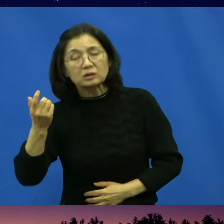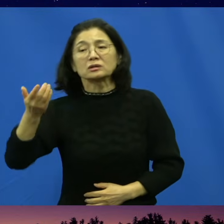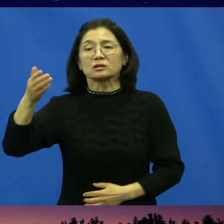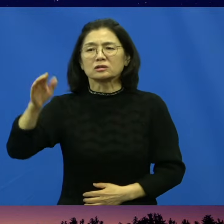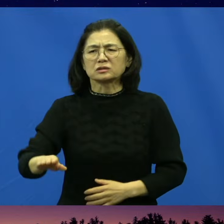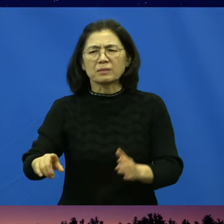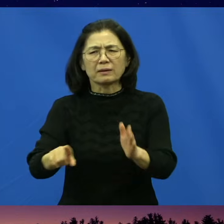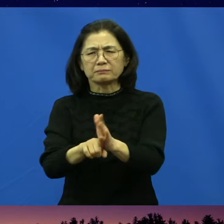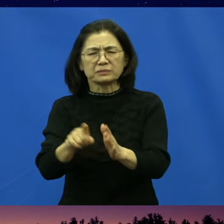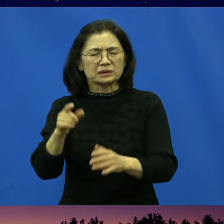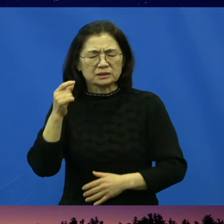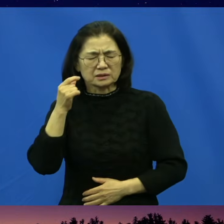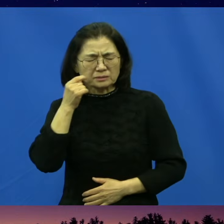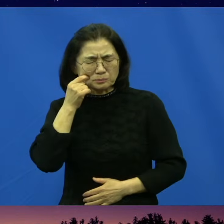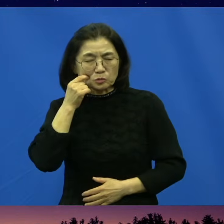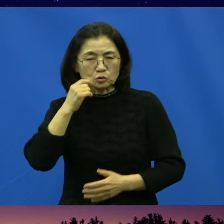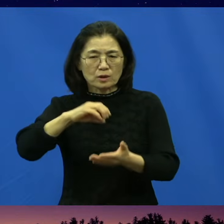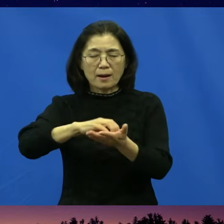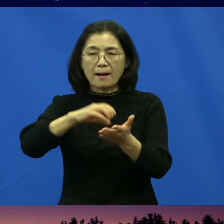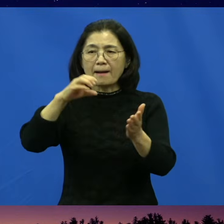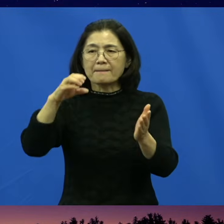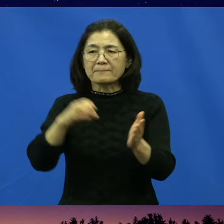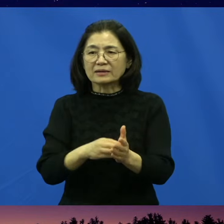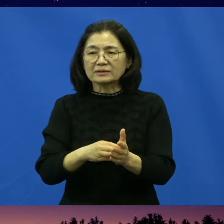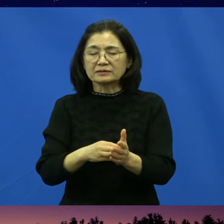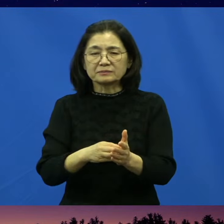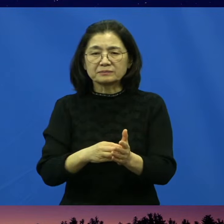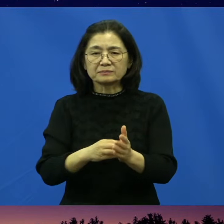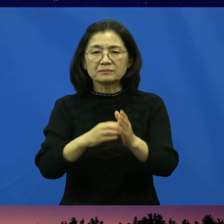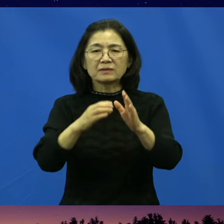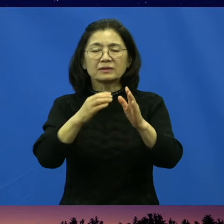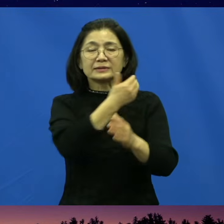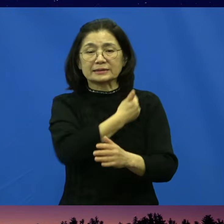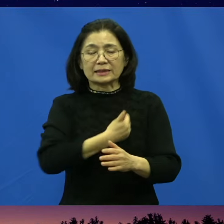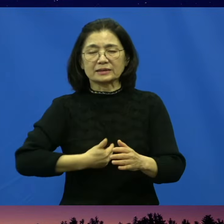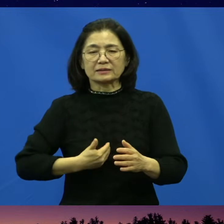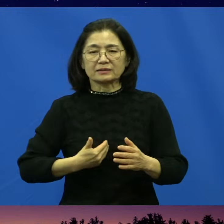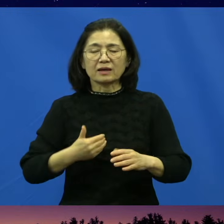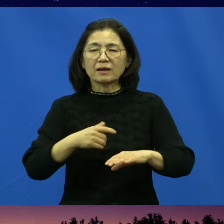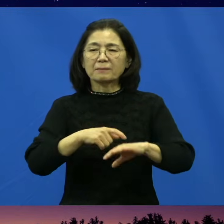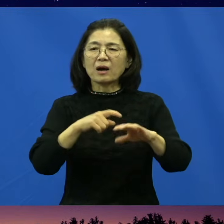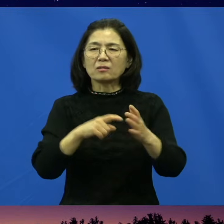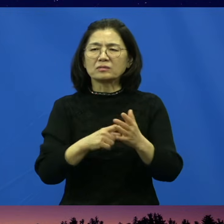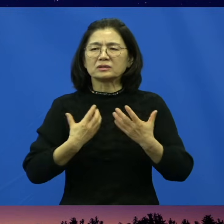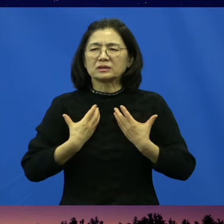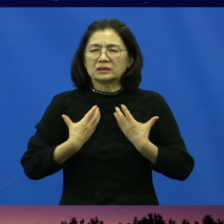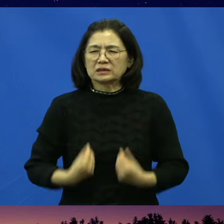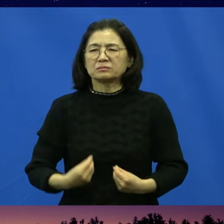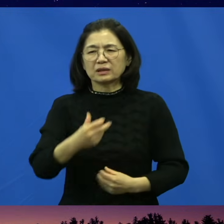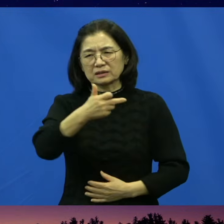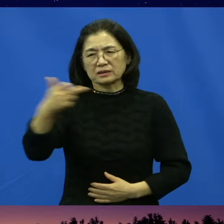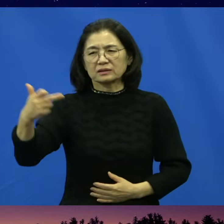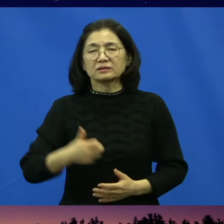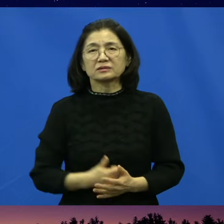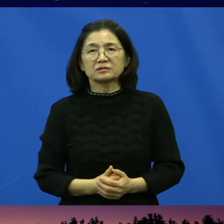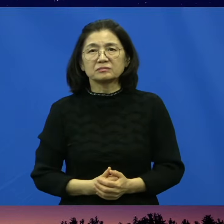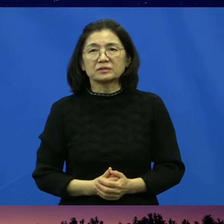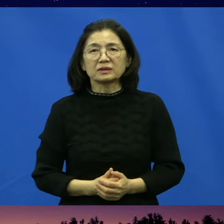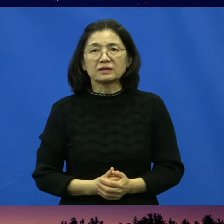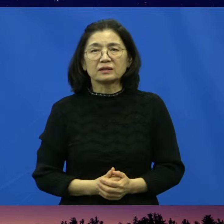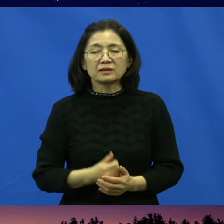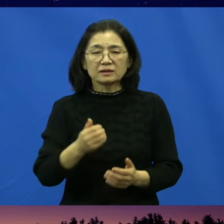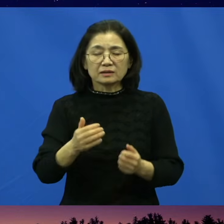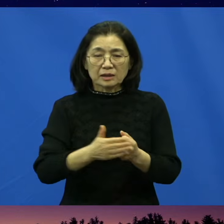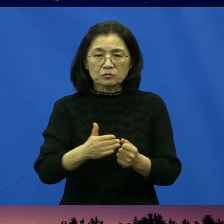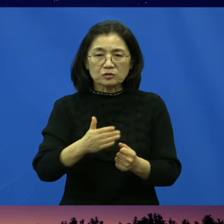믿지 못할 만큼 마음이 큰 실망과 좌절에 사로잡히게 되었습니다. 그래서 엠마오로 가게